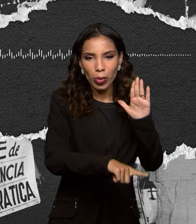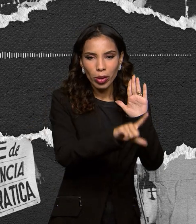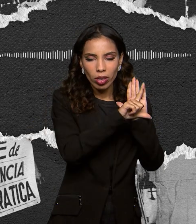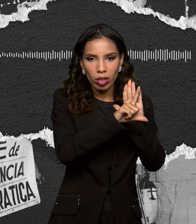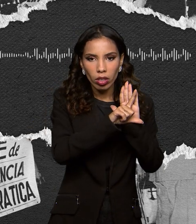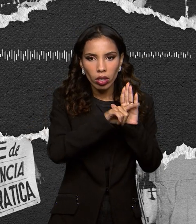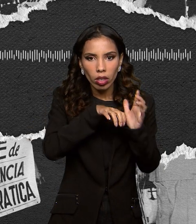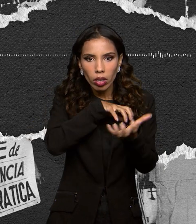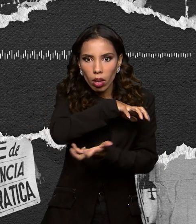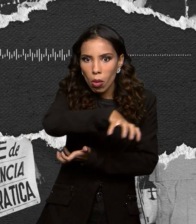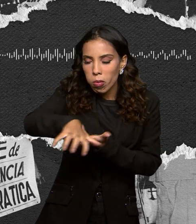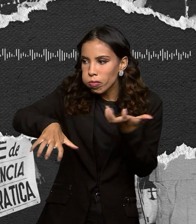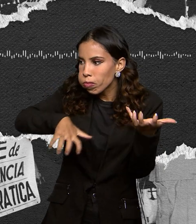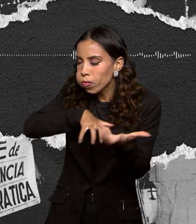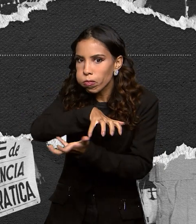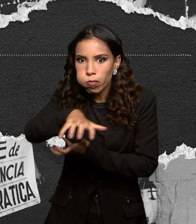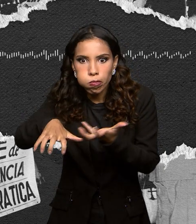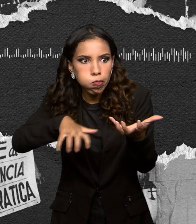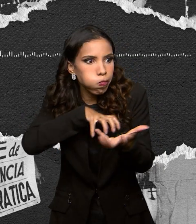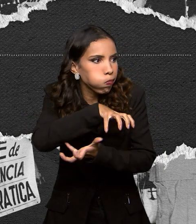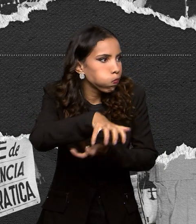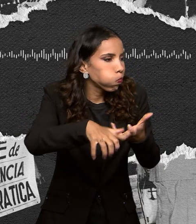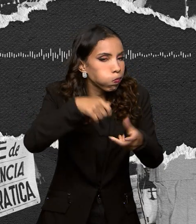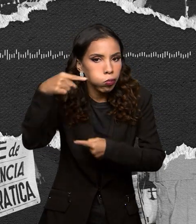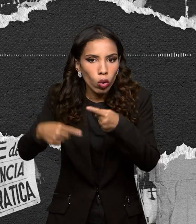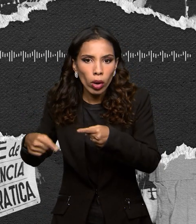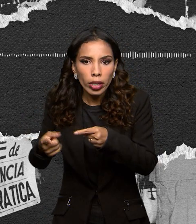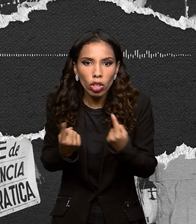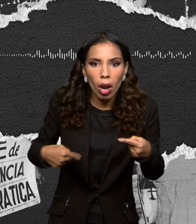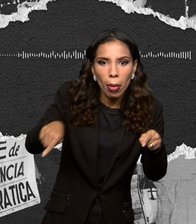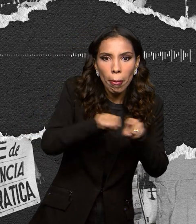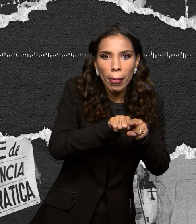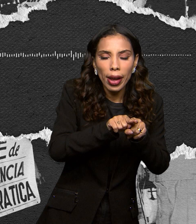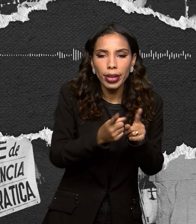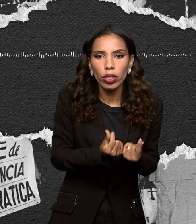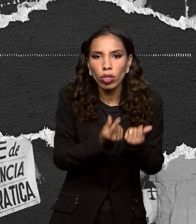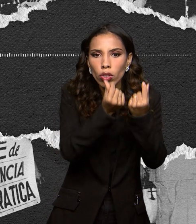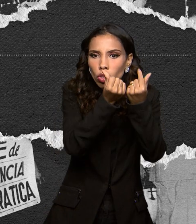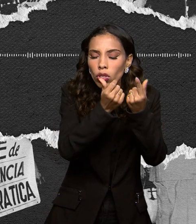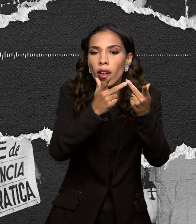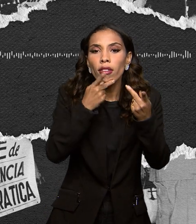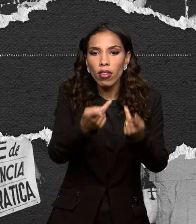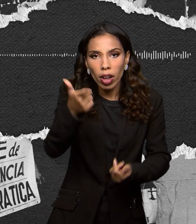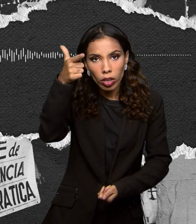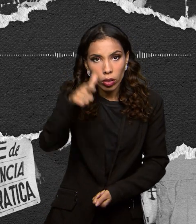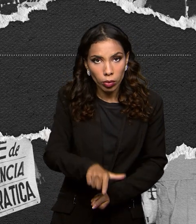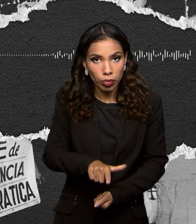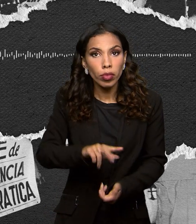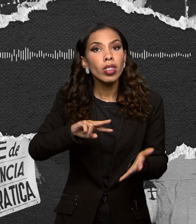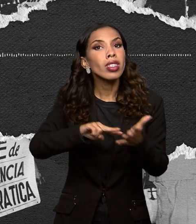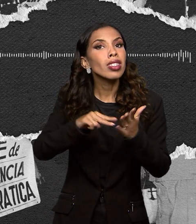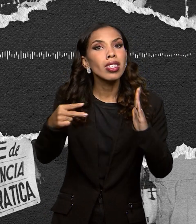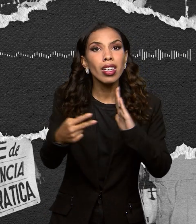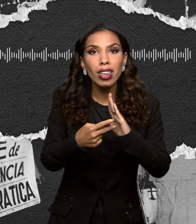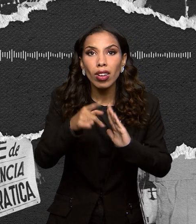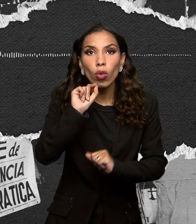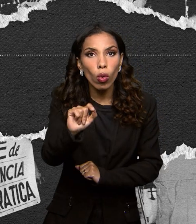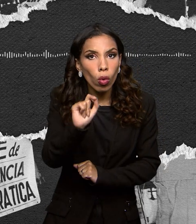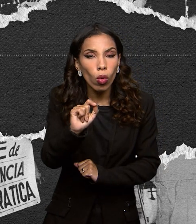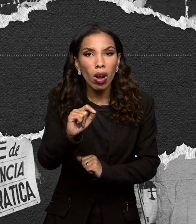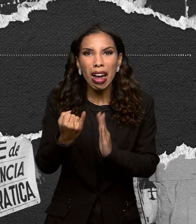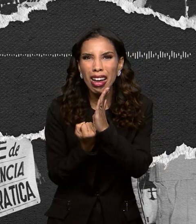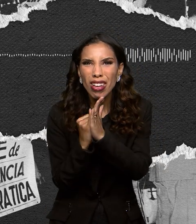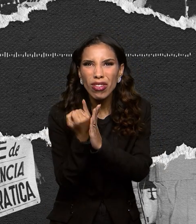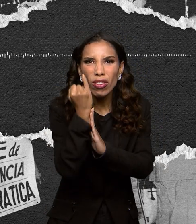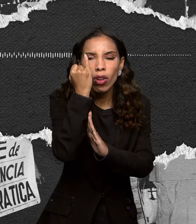crise política se soma à crise econômica. De novo, Ângela de Castro contextualiza para a gente. Significa inflação